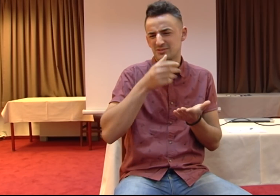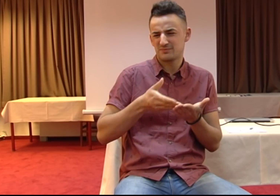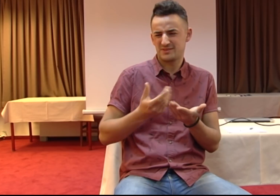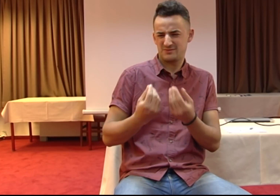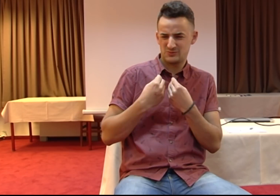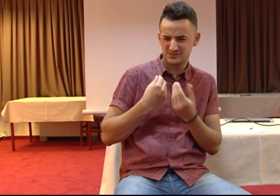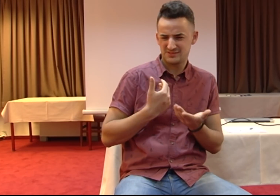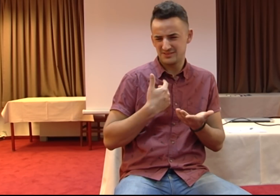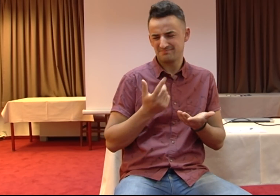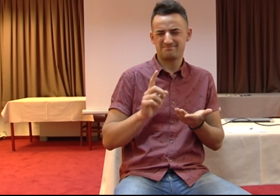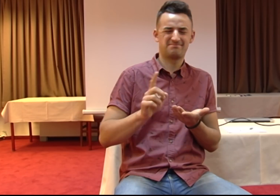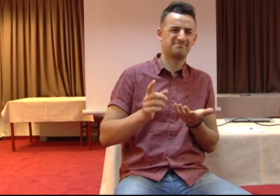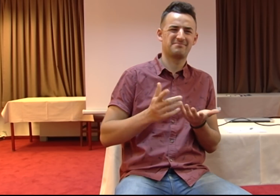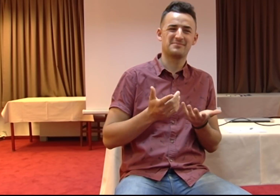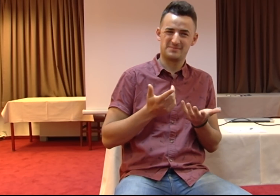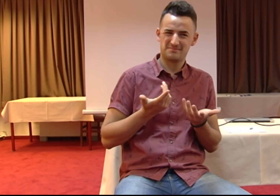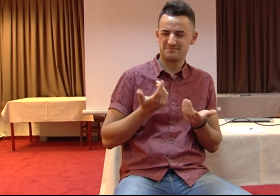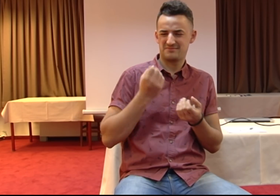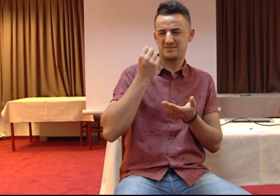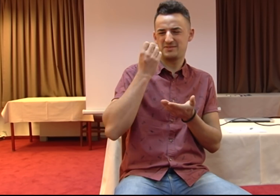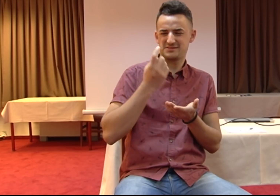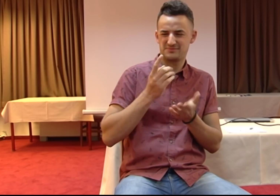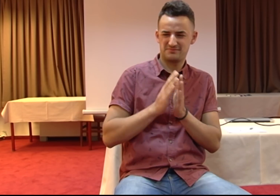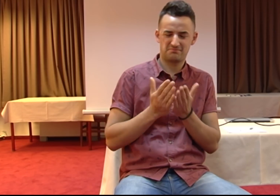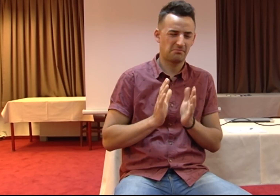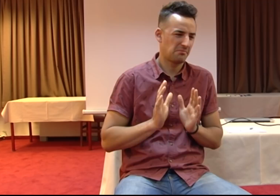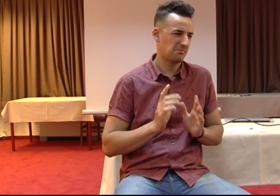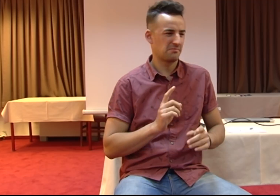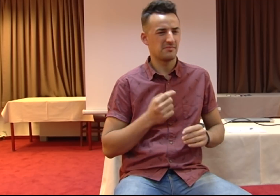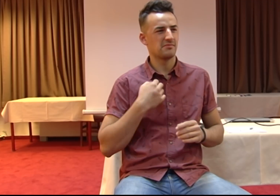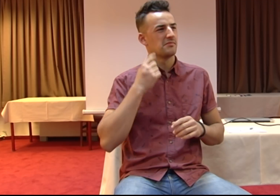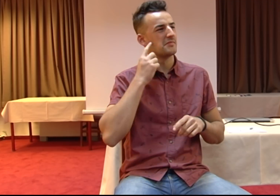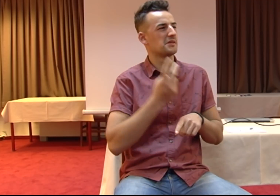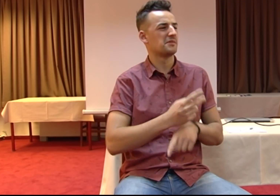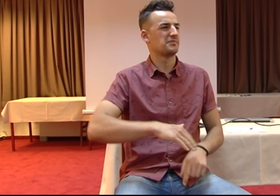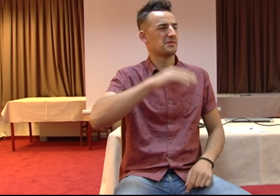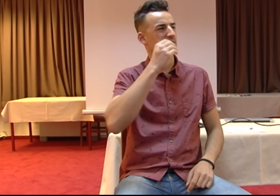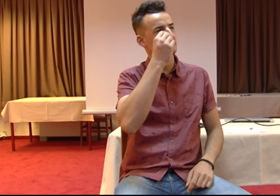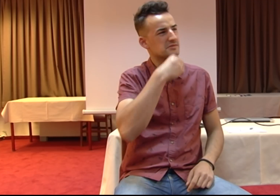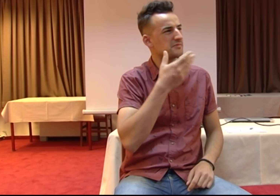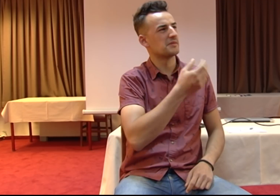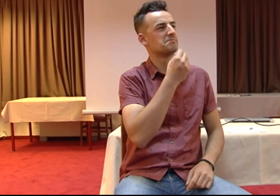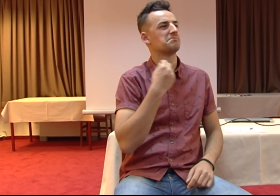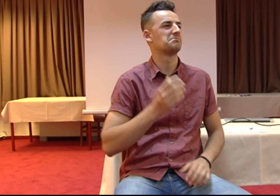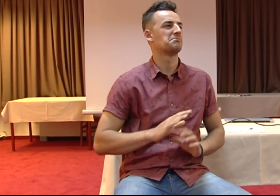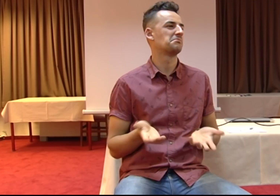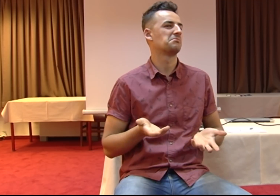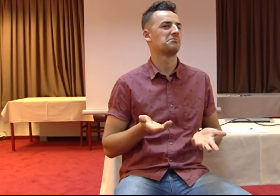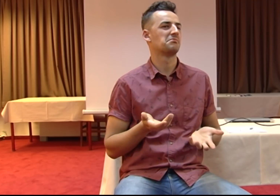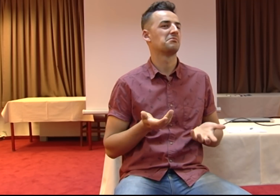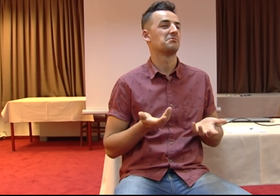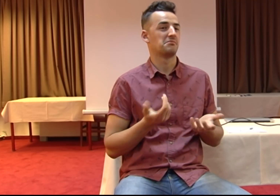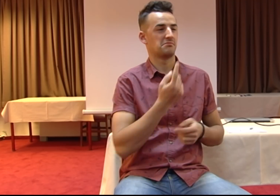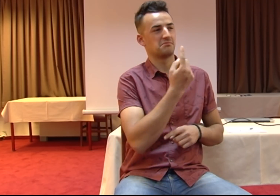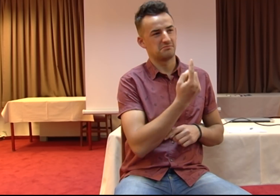Бога. Запали свеќа и замени си. Марија инсистираше да купиме книга, Свето писмо и ја